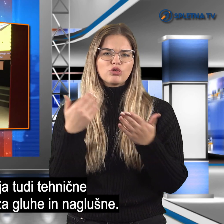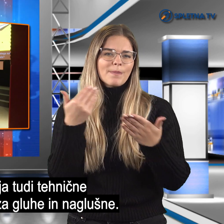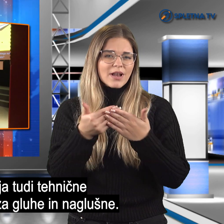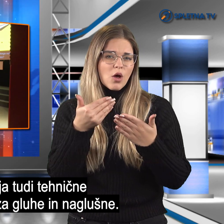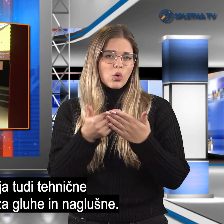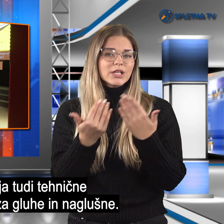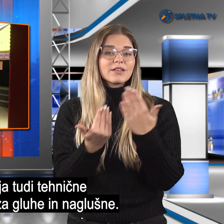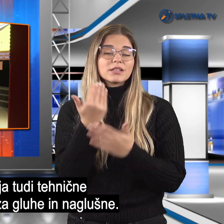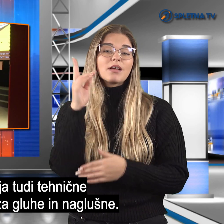naglušne.